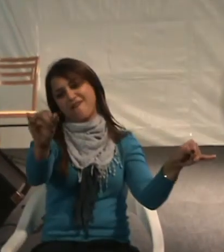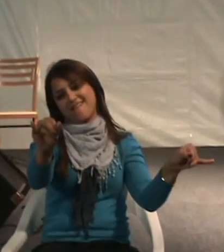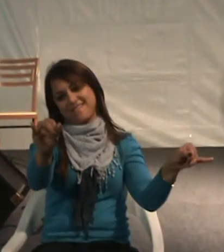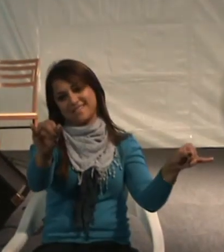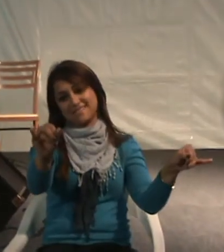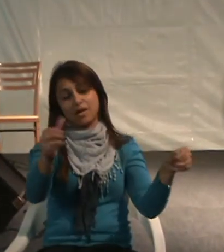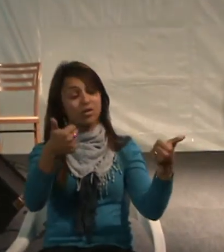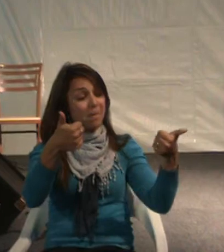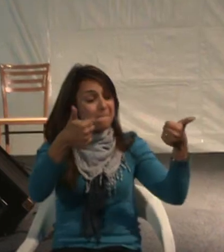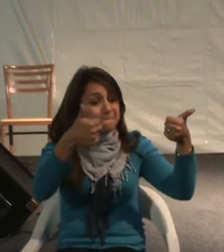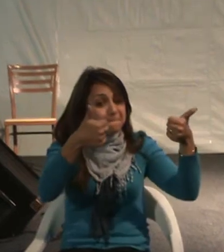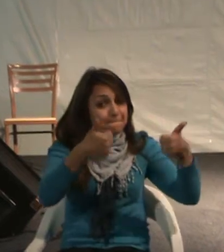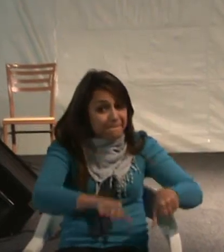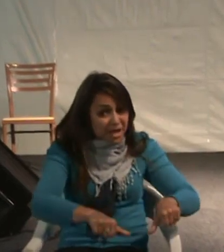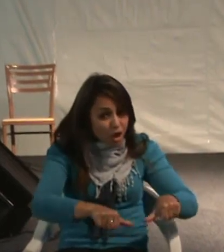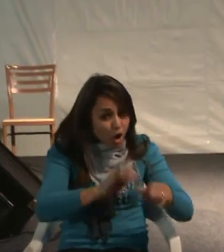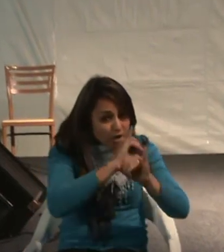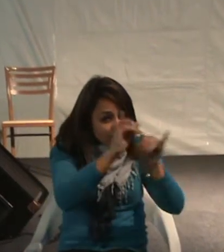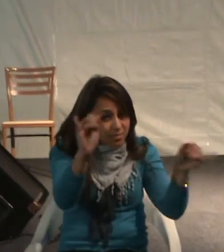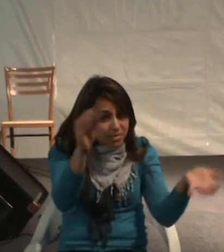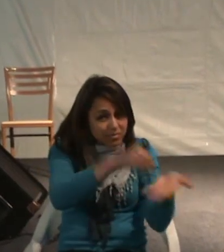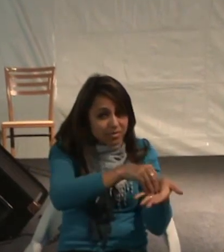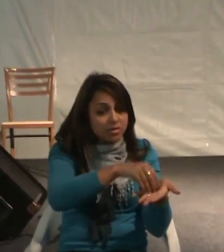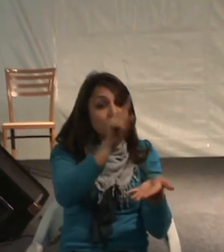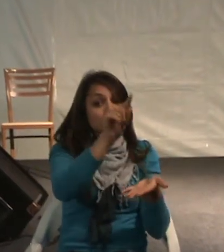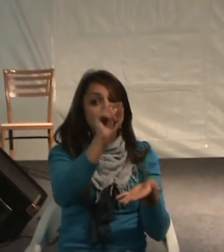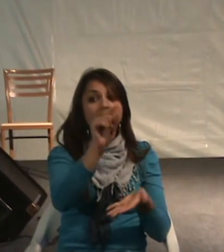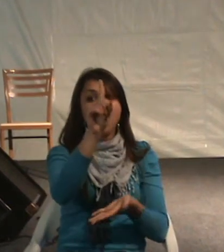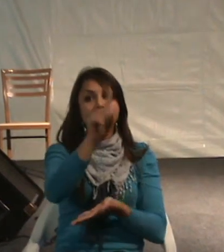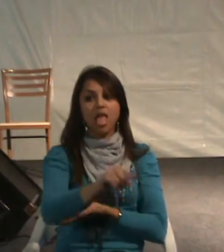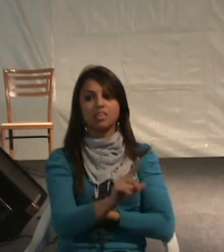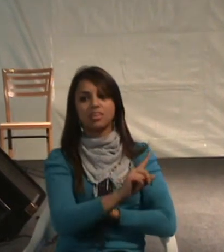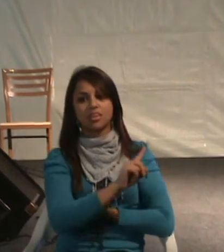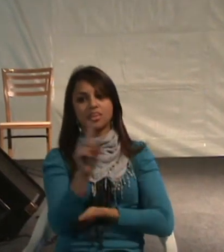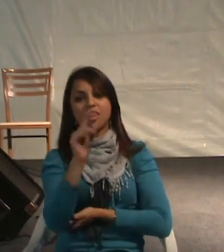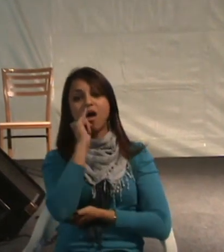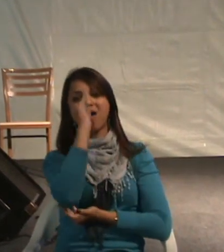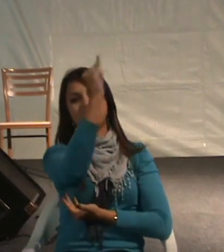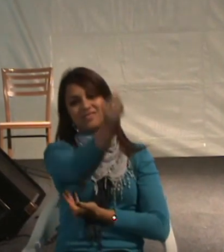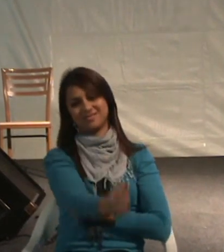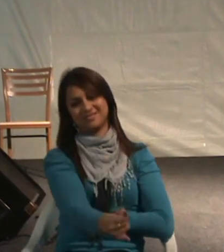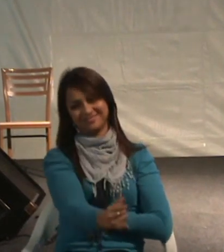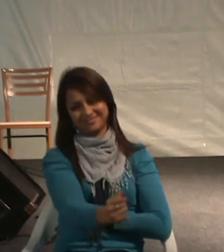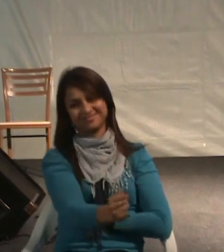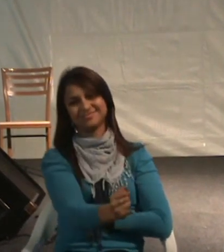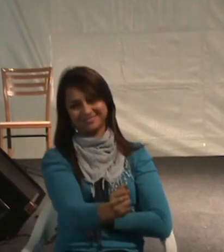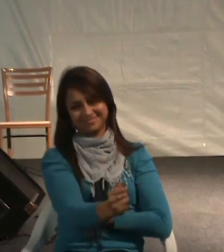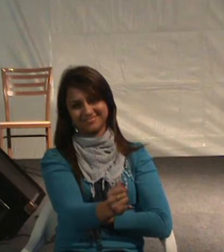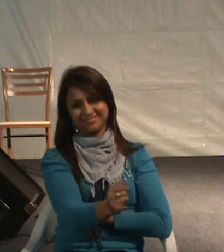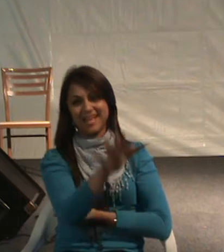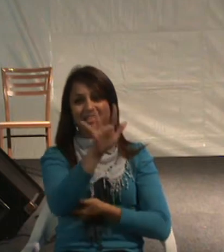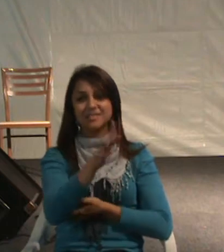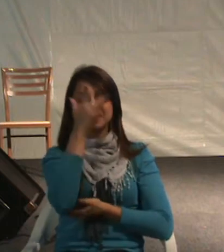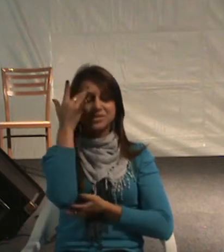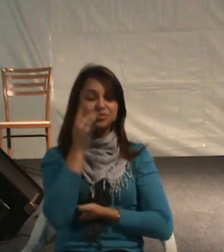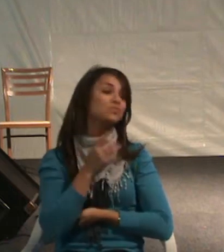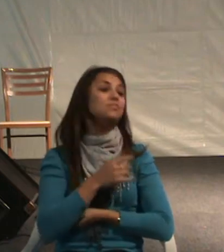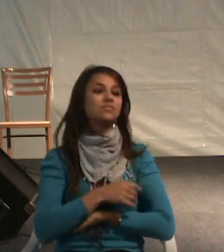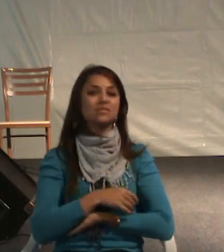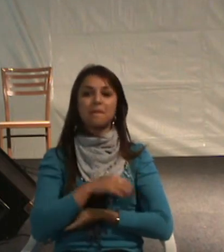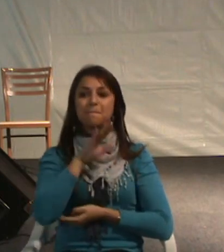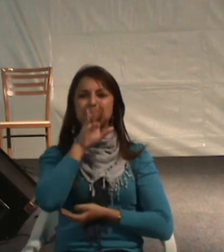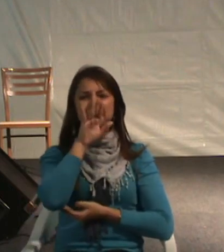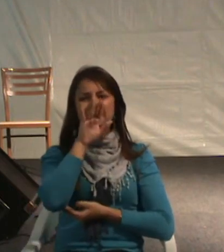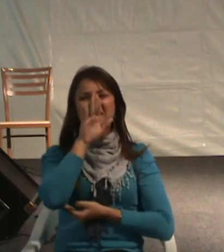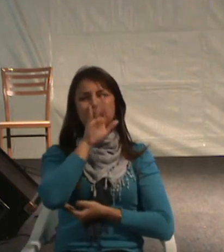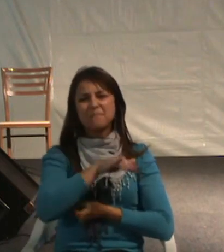do que má informação é a não informação. Então, apesar da nossa conversa aqui